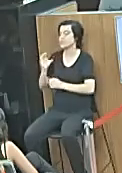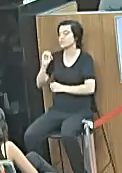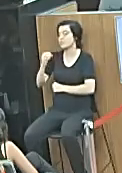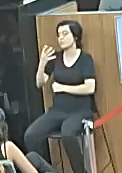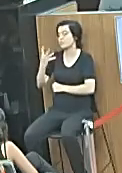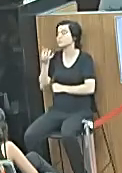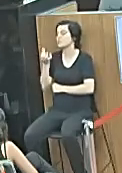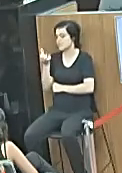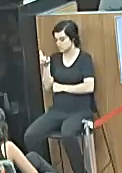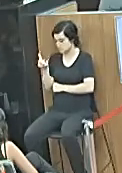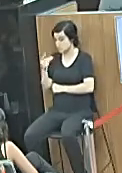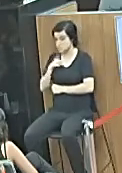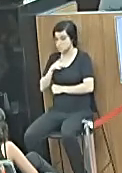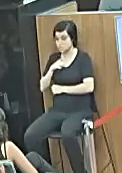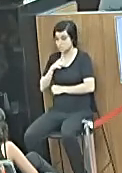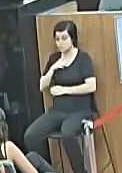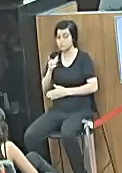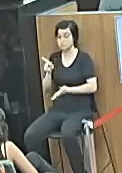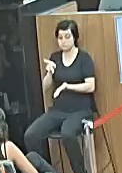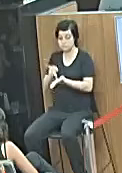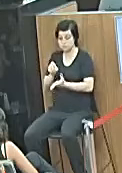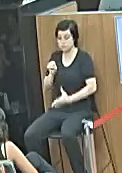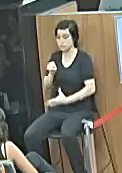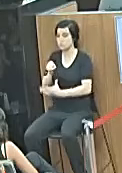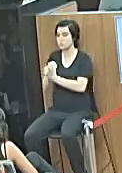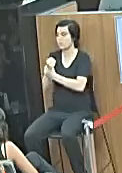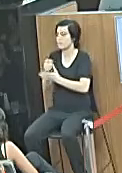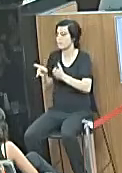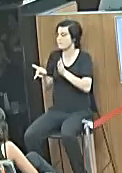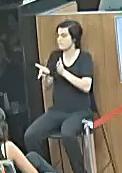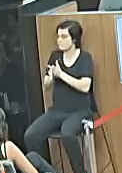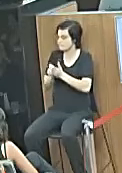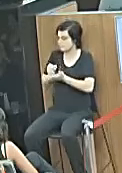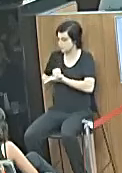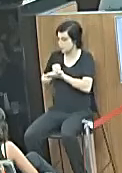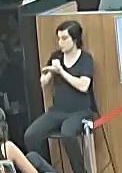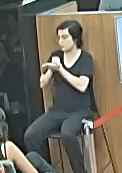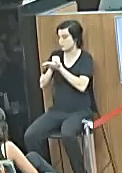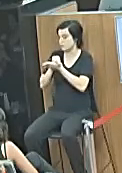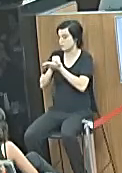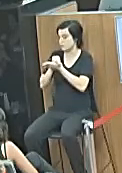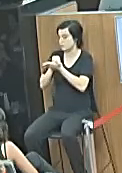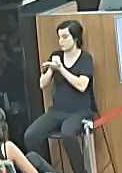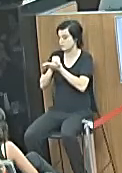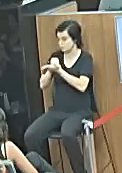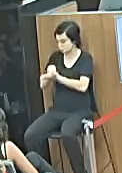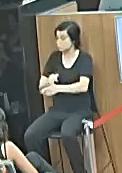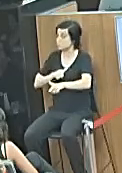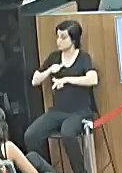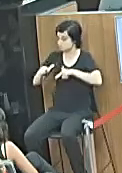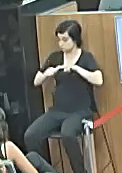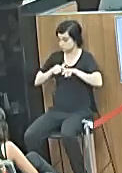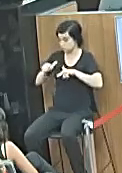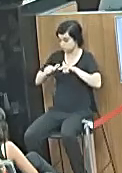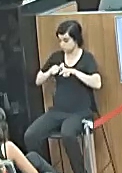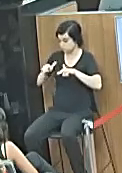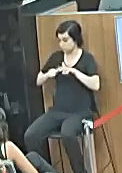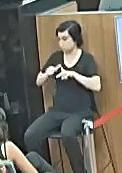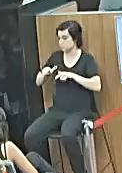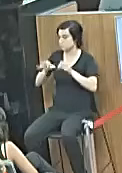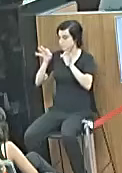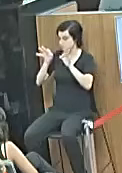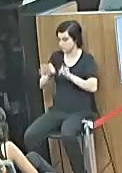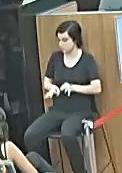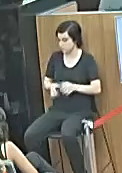com vistas a assegurar a prestação dos serviços nas três